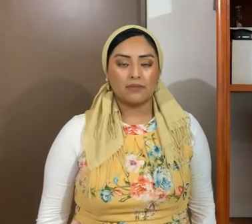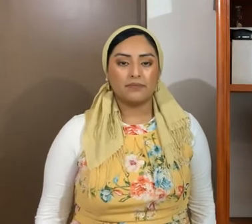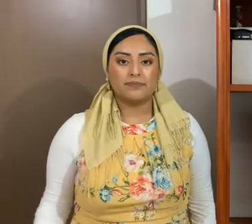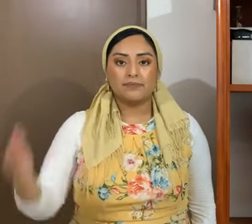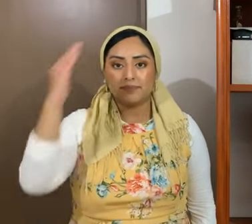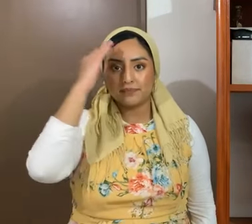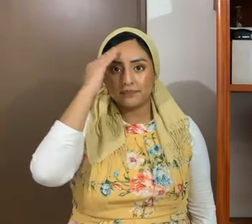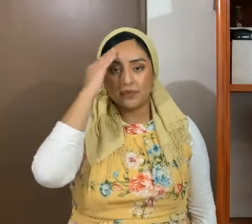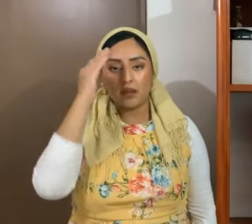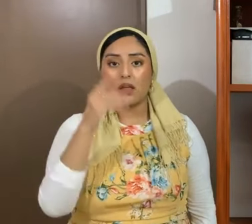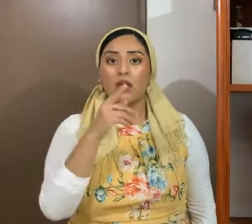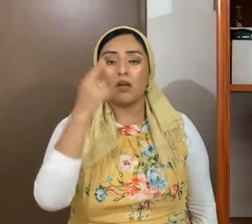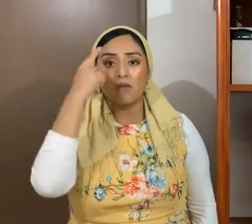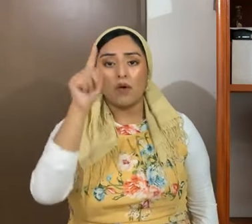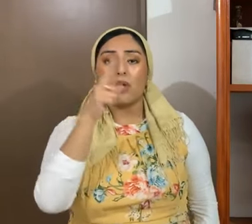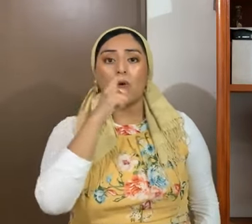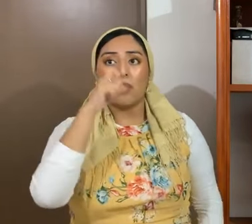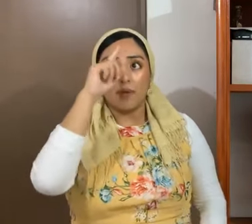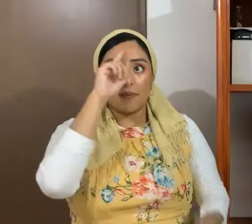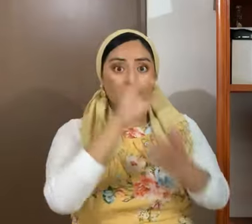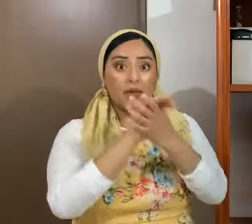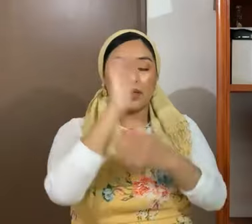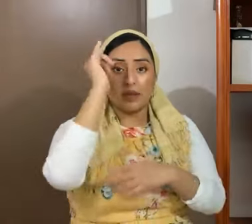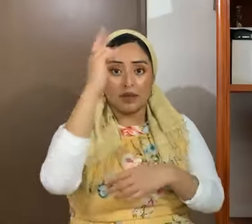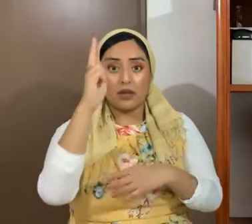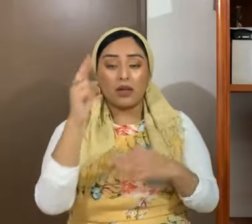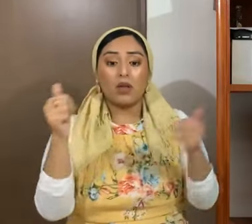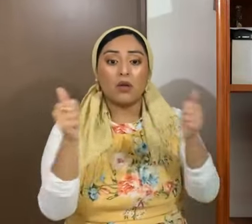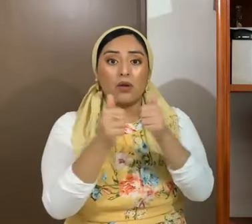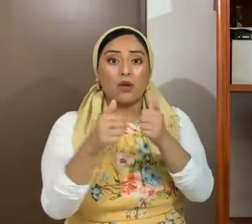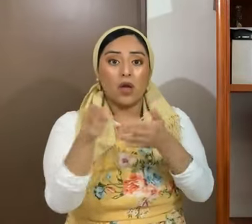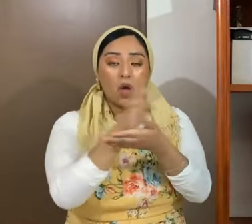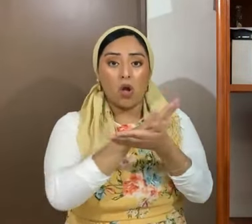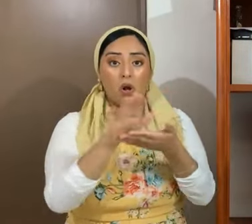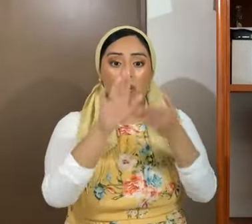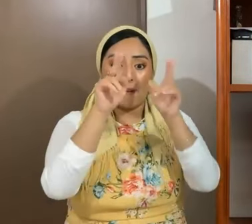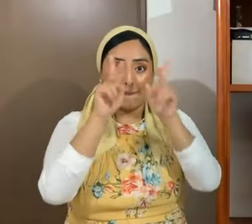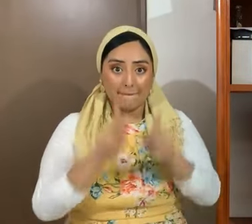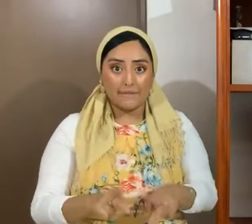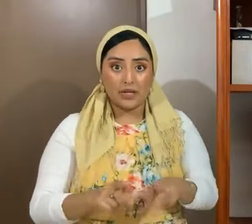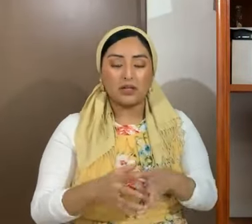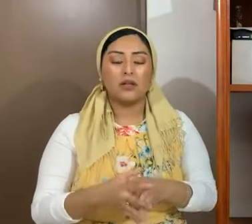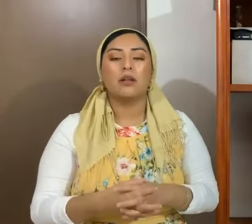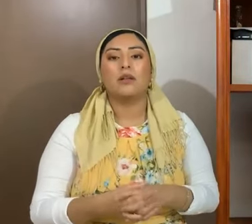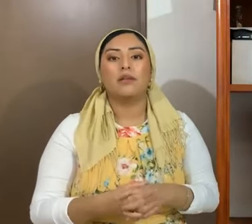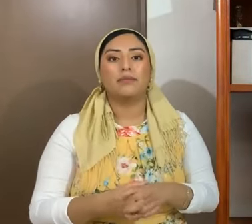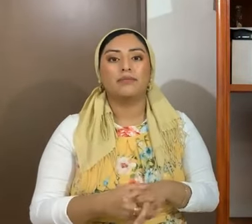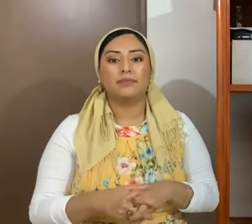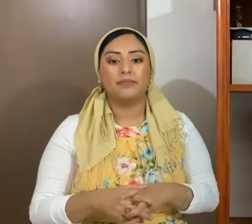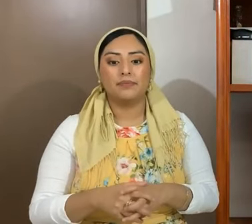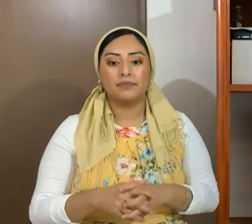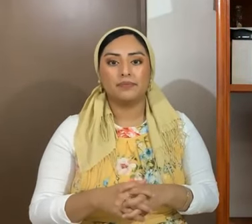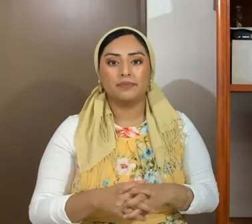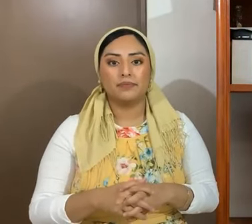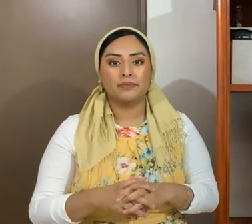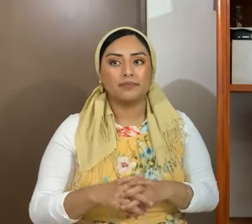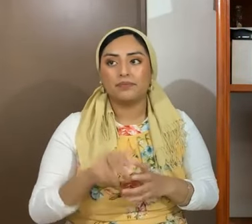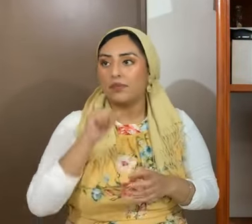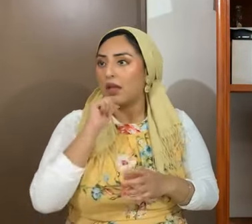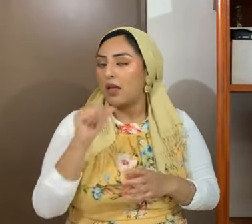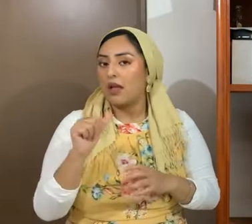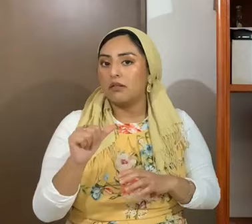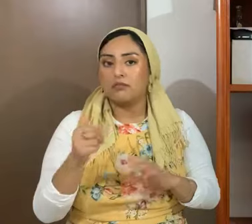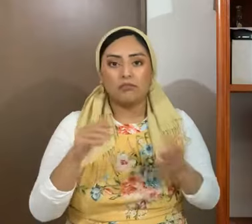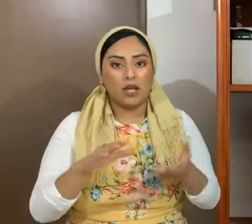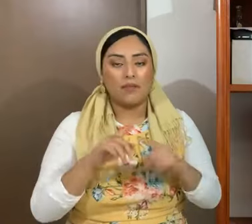Sabemos que para quienes creen en Yahweh, quienes son parte de la simiente Kadosh, que son quienes son parte del pueblo de Yahweh, no hay muerte, sino